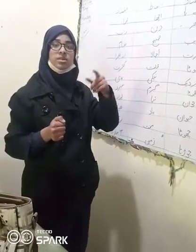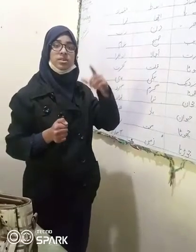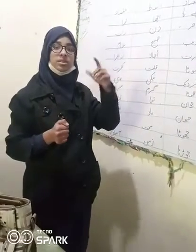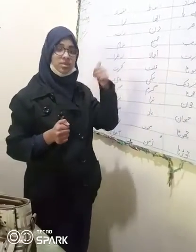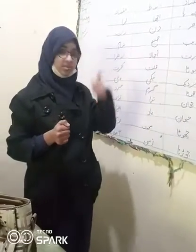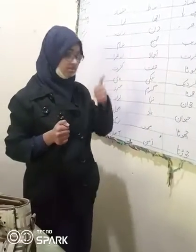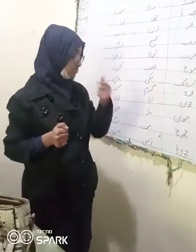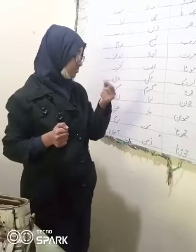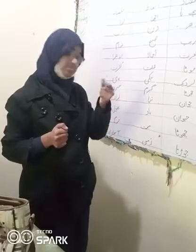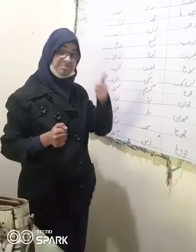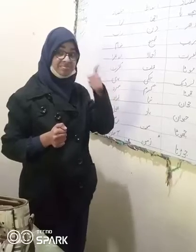नया